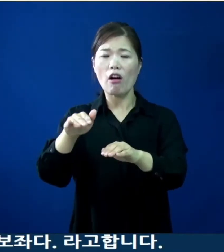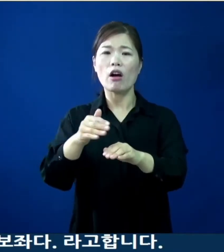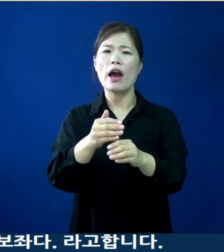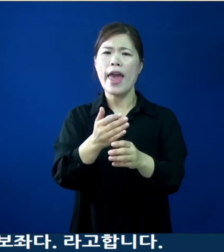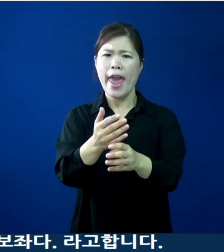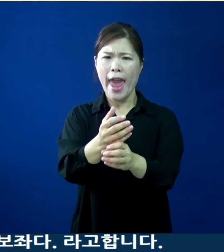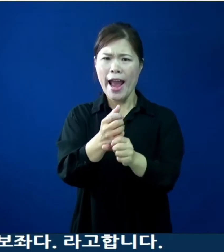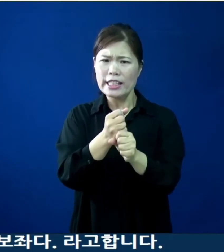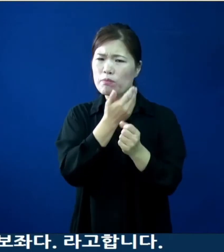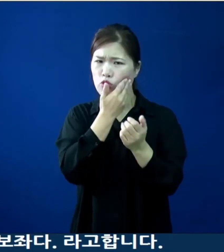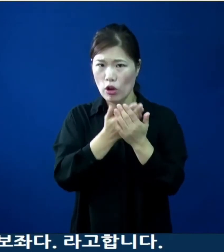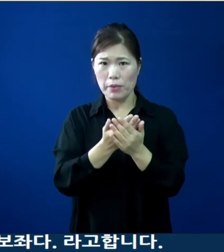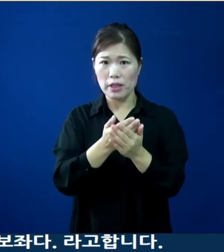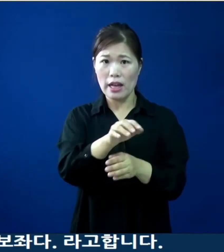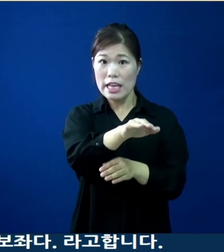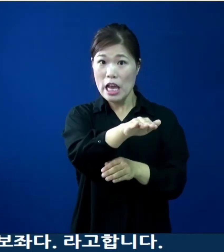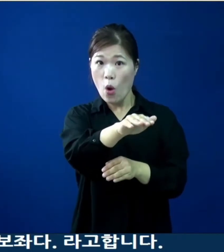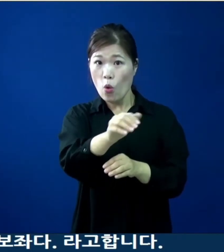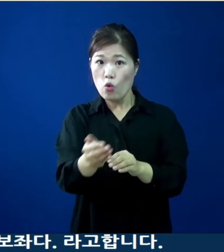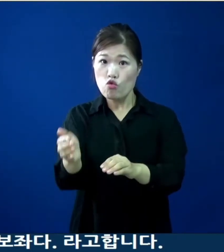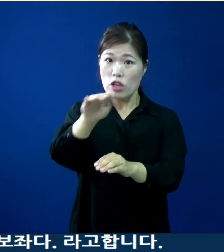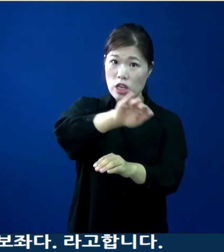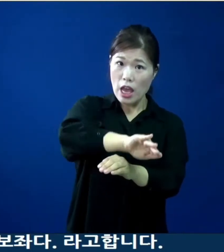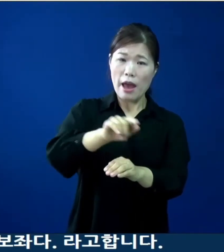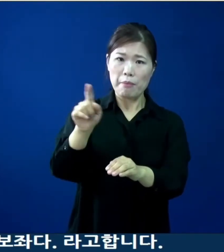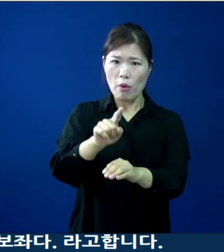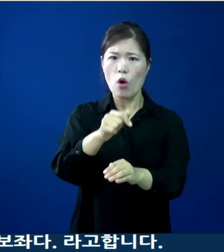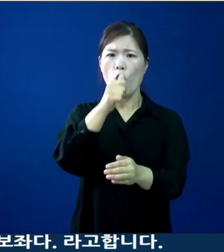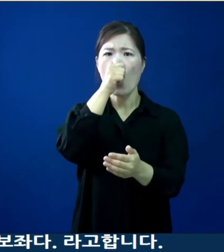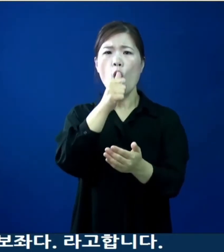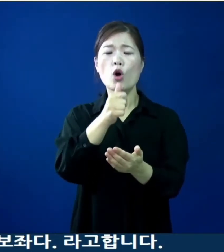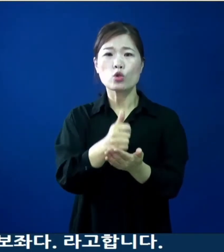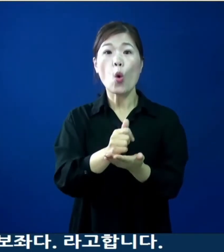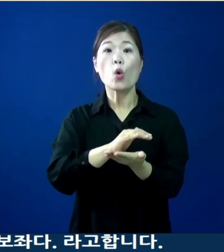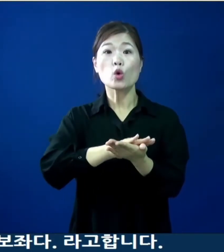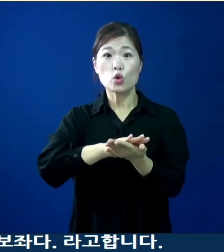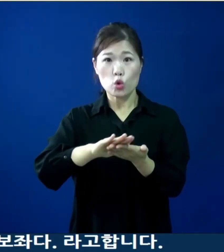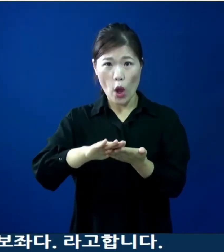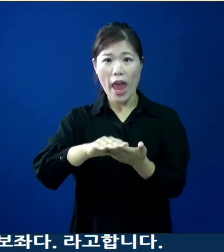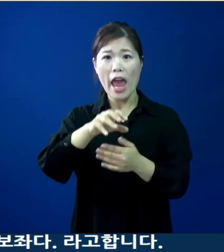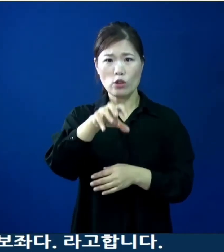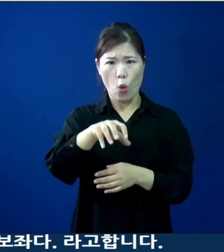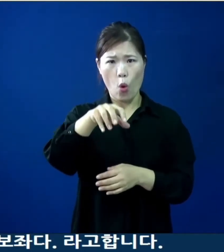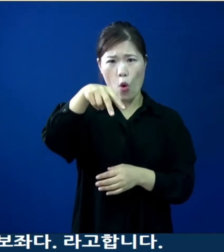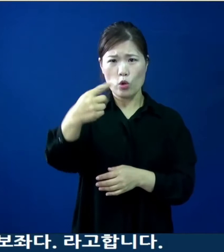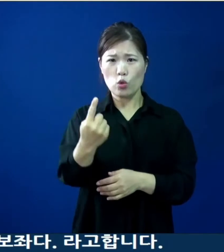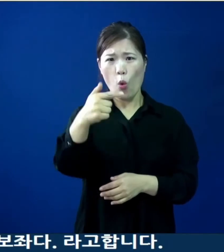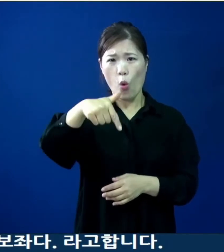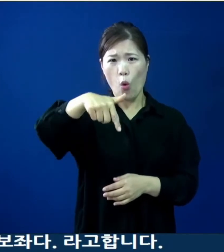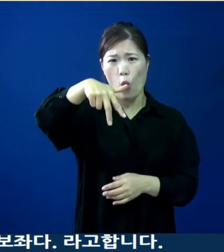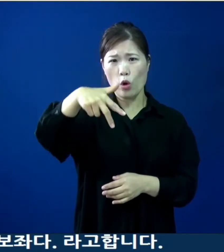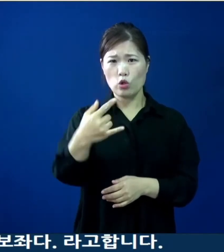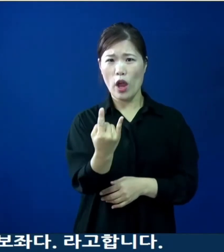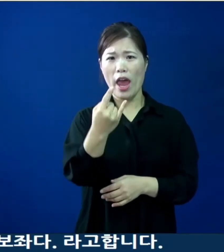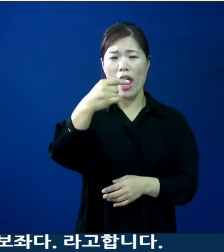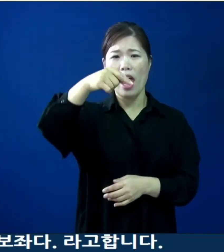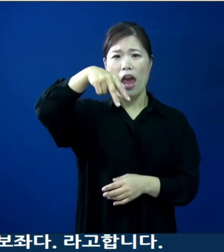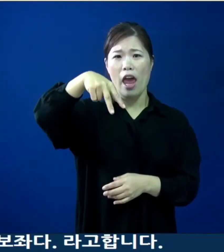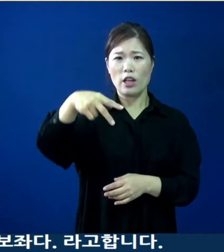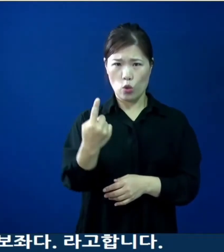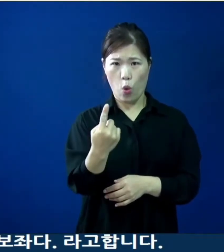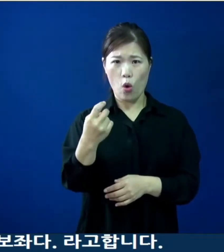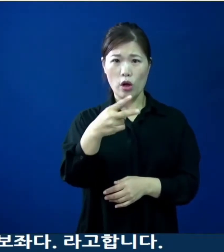저거를 속죄소 혹은 시은소, 시은좌라 불리고요. 그 시은좌를 천사